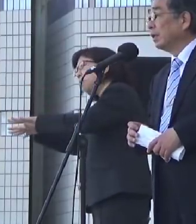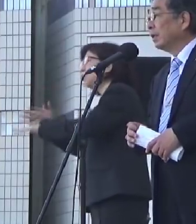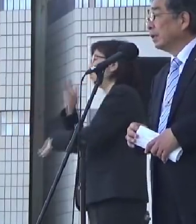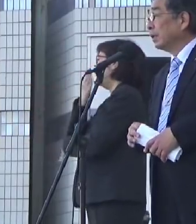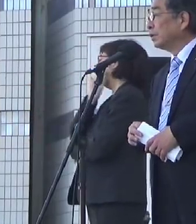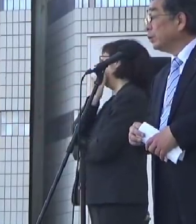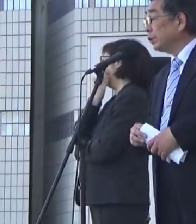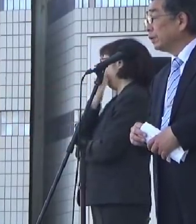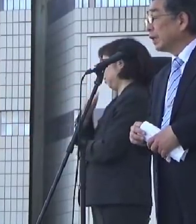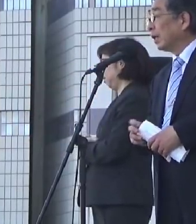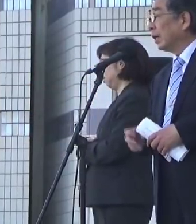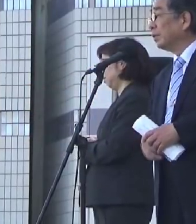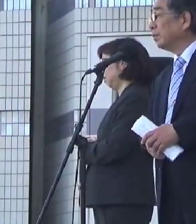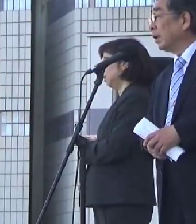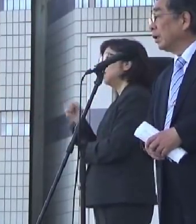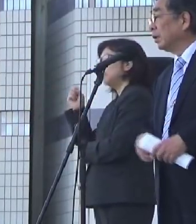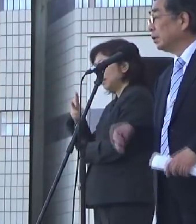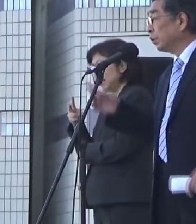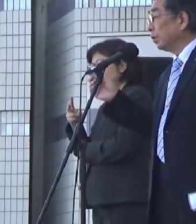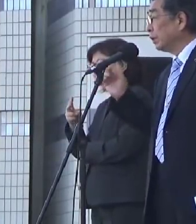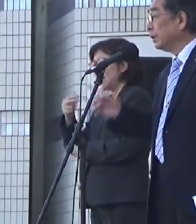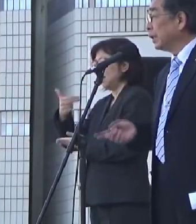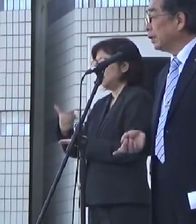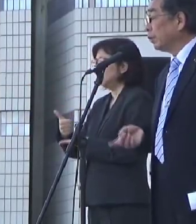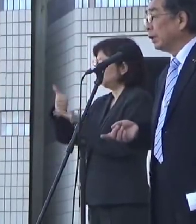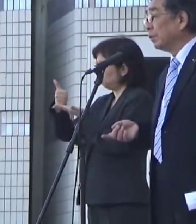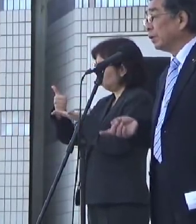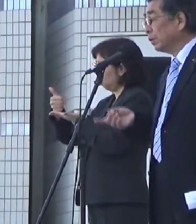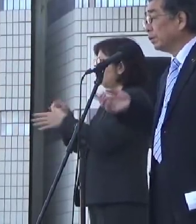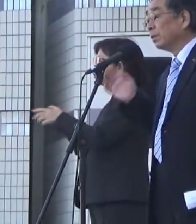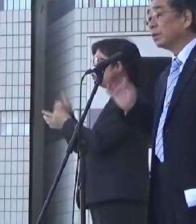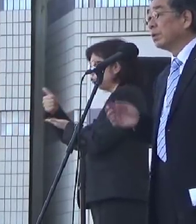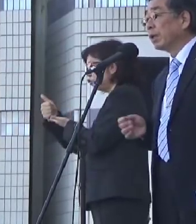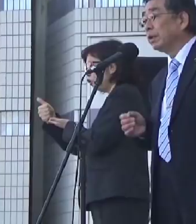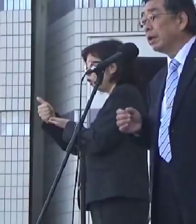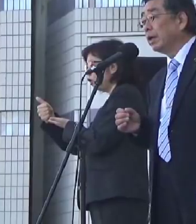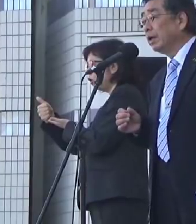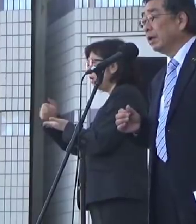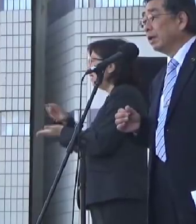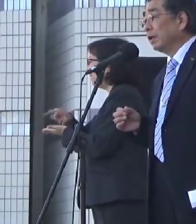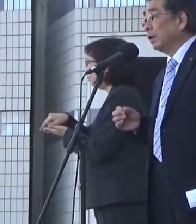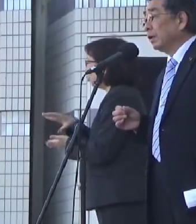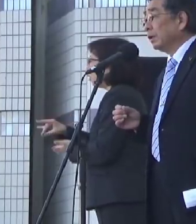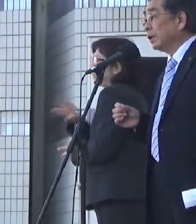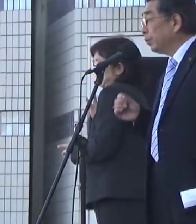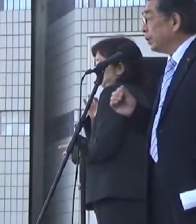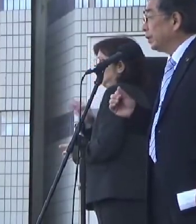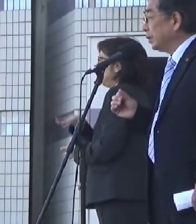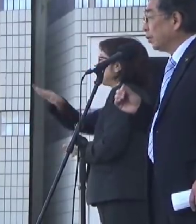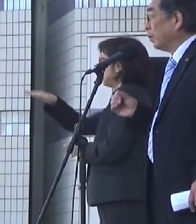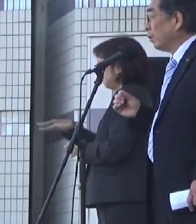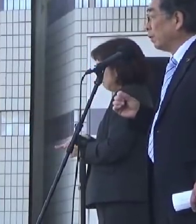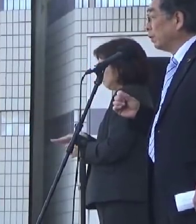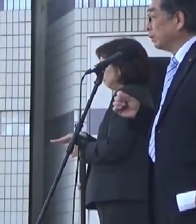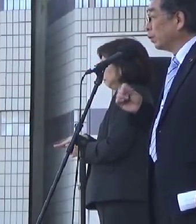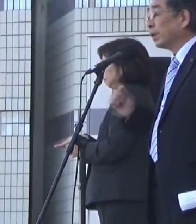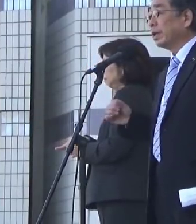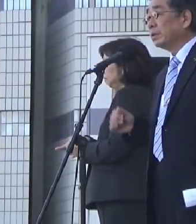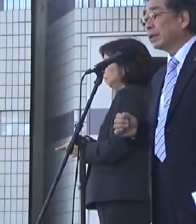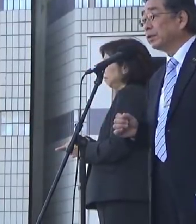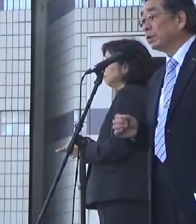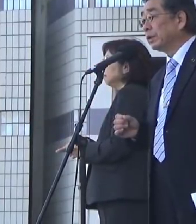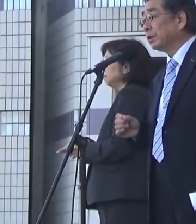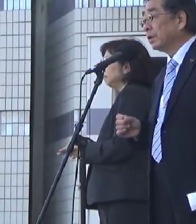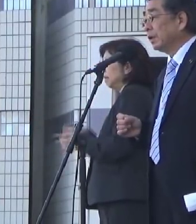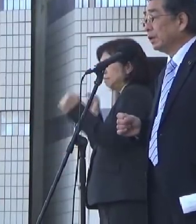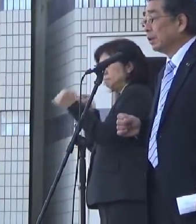して首長さん、あるいは地元の議員さんでも何でもどんどんどんどん迫って厳しい声を届